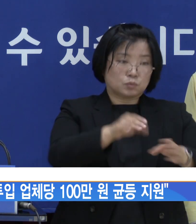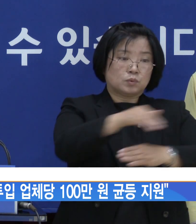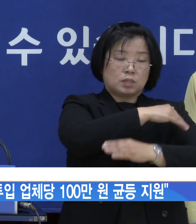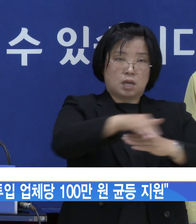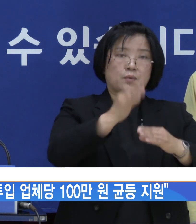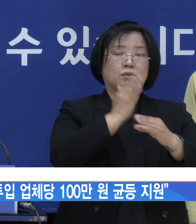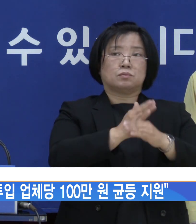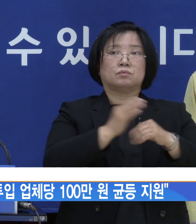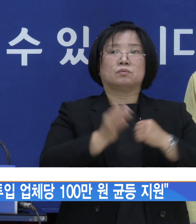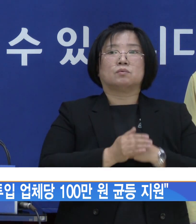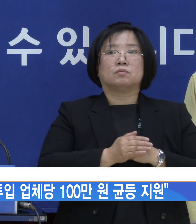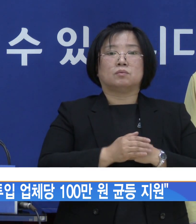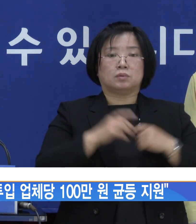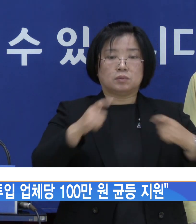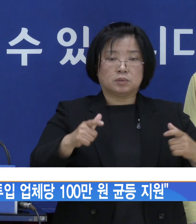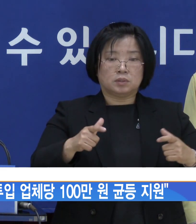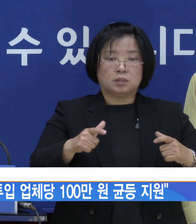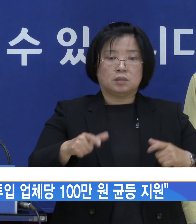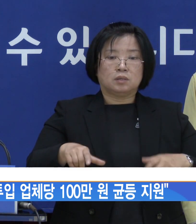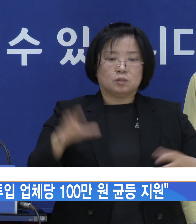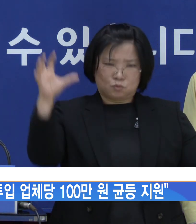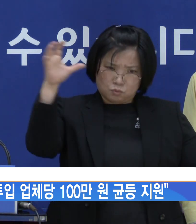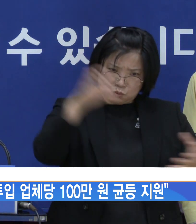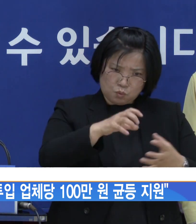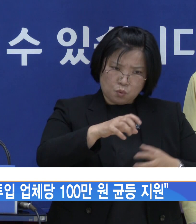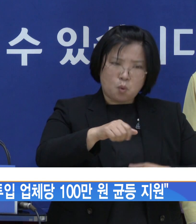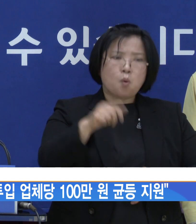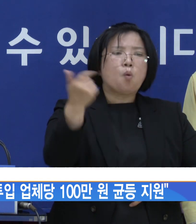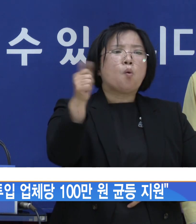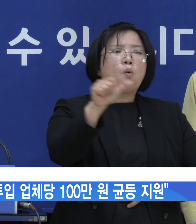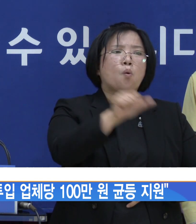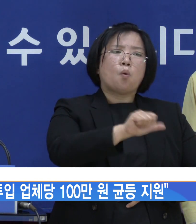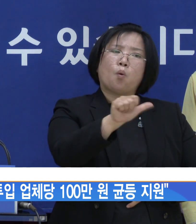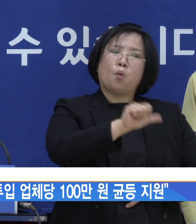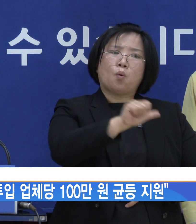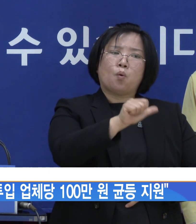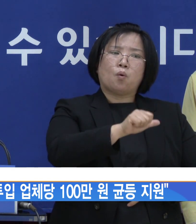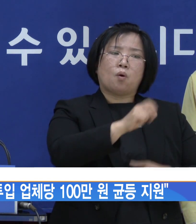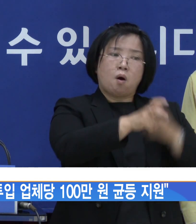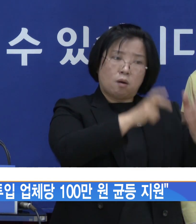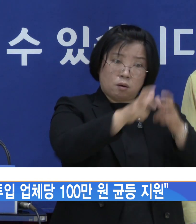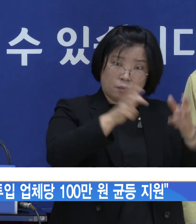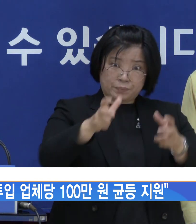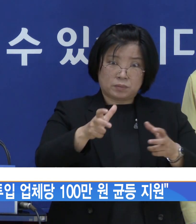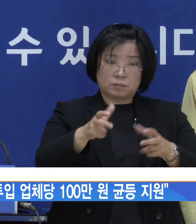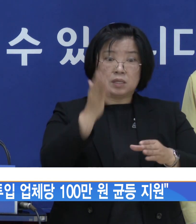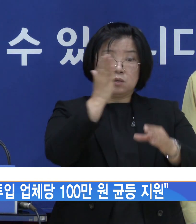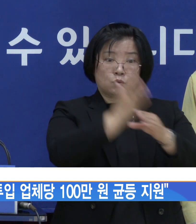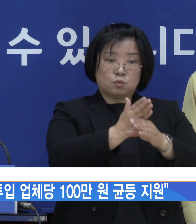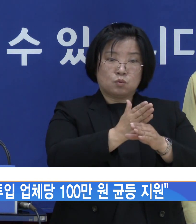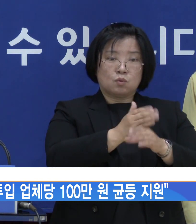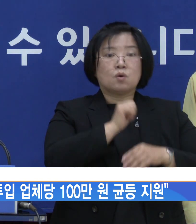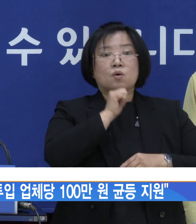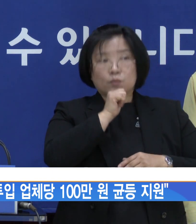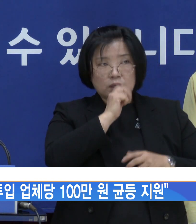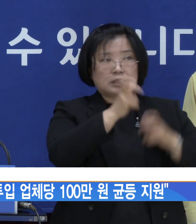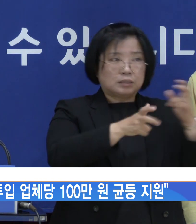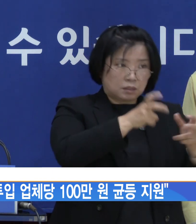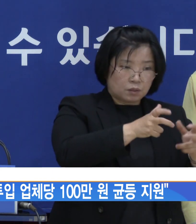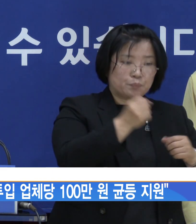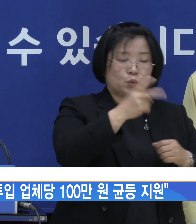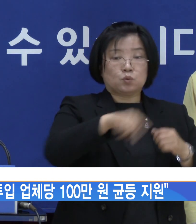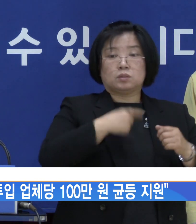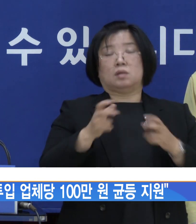지역 소재 총 5천여 업체 중 영세업체, 자영업 등